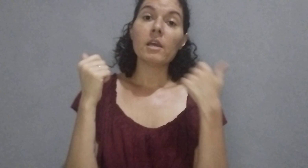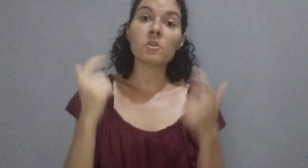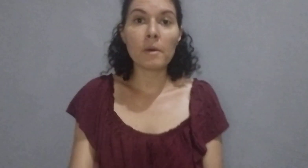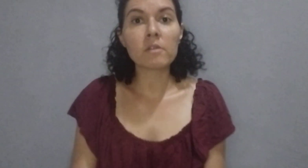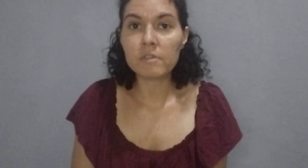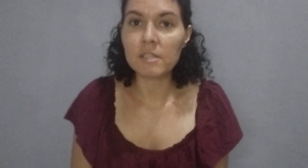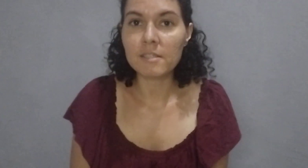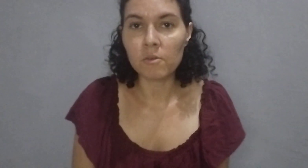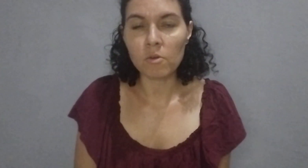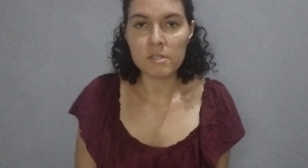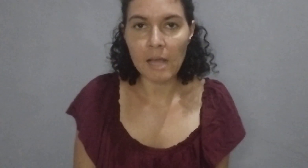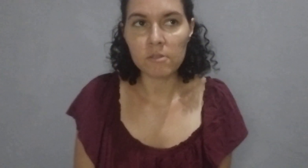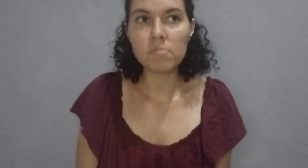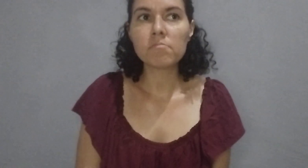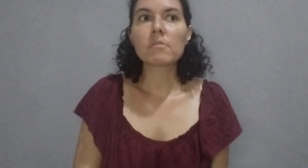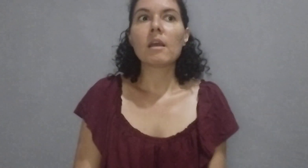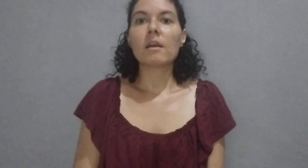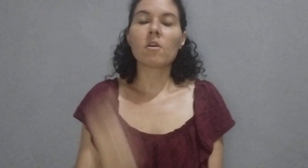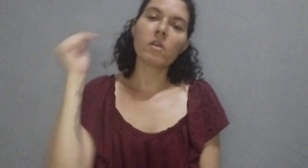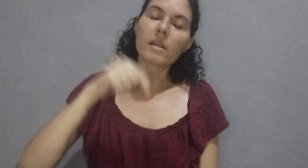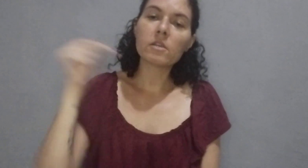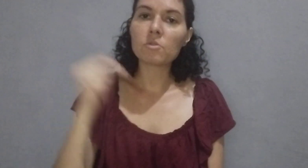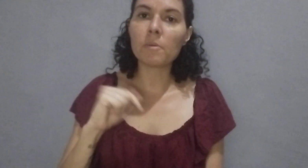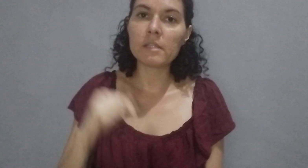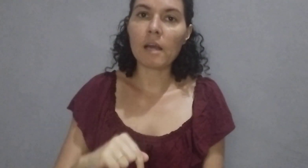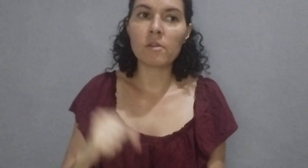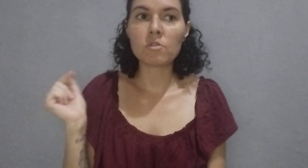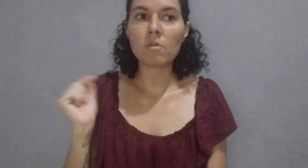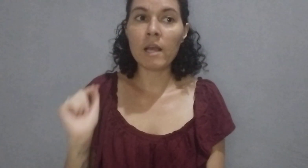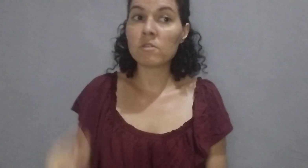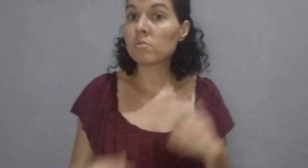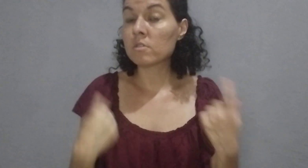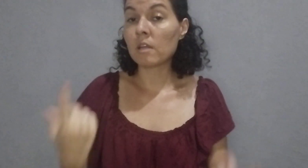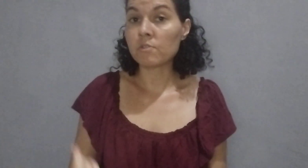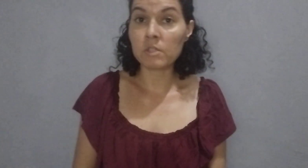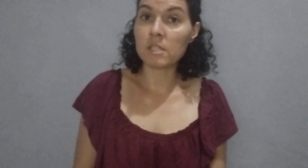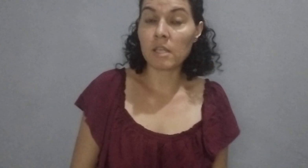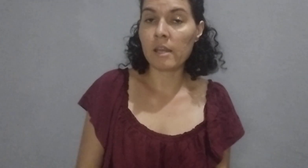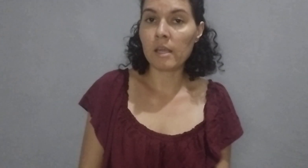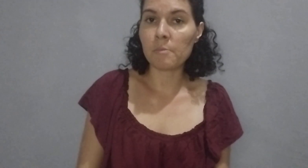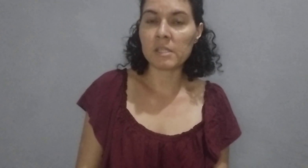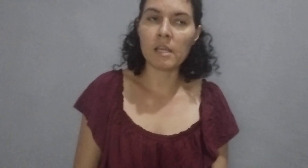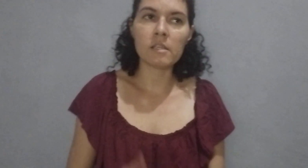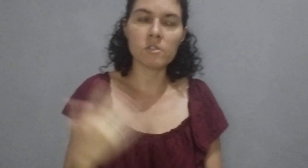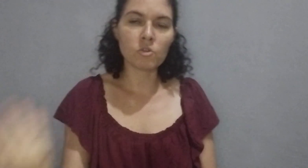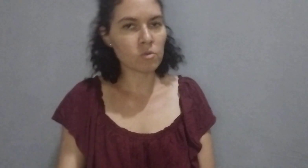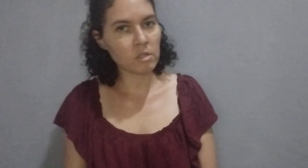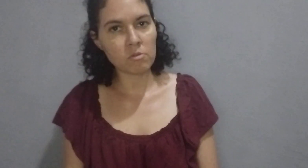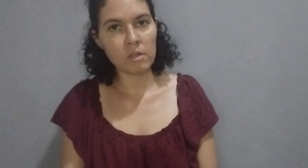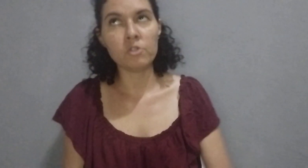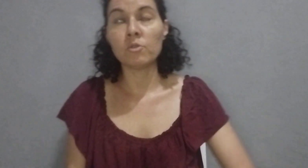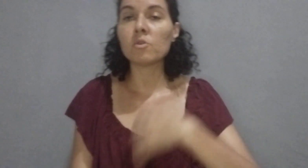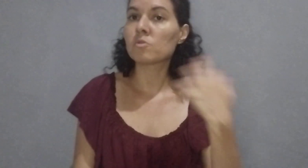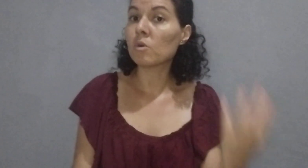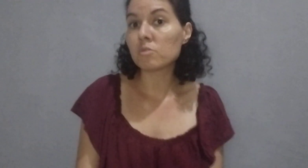Eu espero que vocês tenham gostado. Coloca aqui nos comentários quais outros sinais vocês querem aprender, se de contexto religioso ou